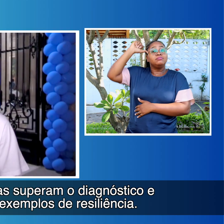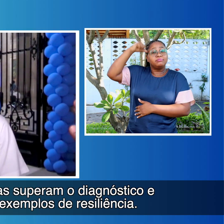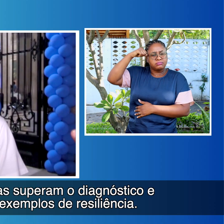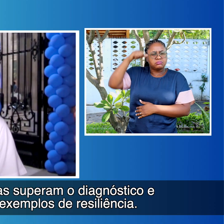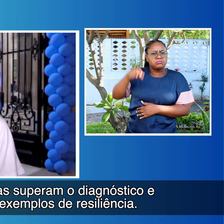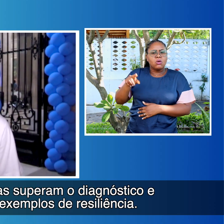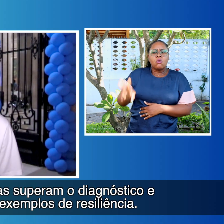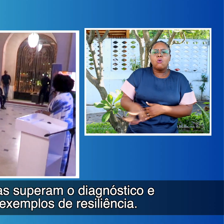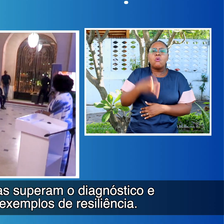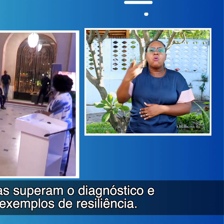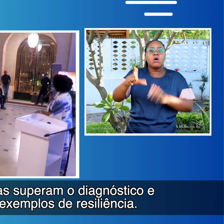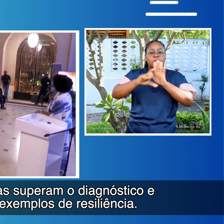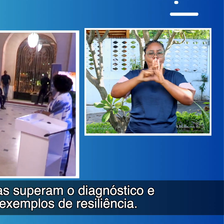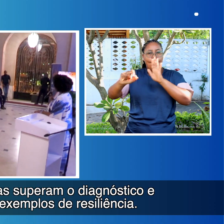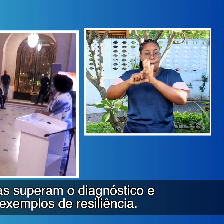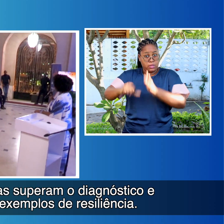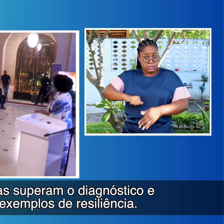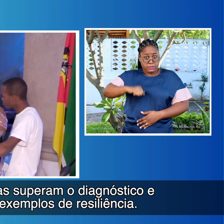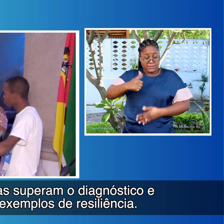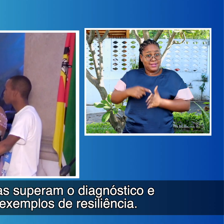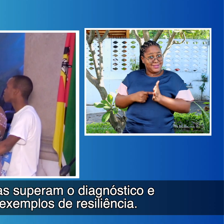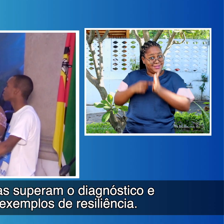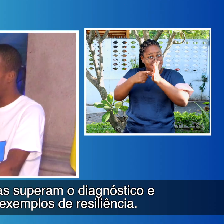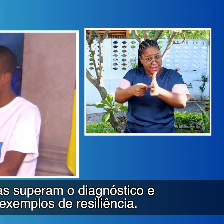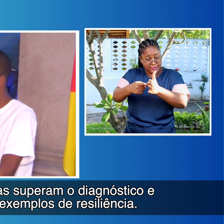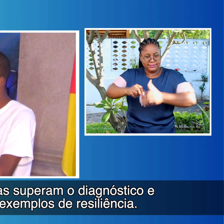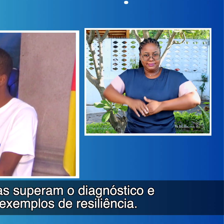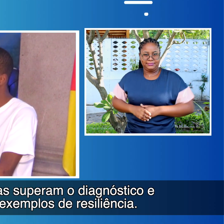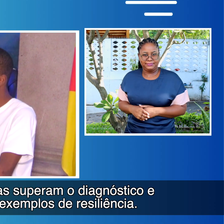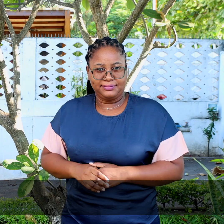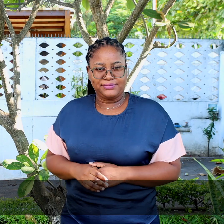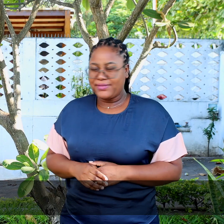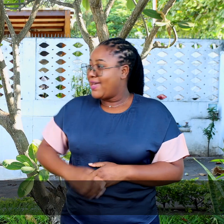Jovens autistas superam o diagnóstico e tornam-se exemplos de resiliência.